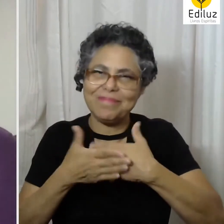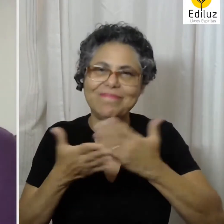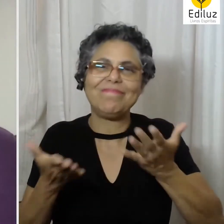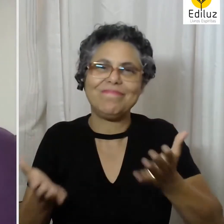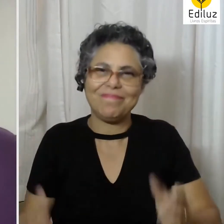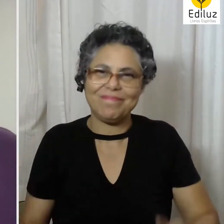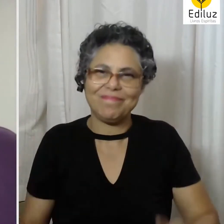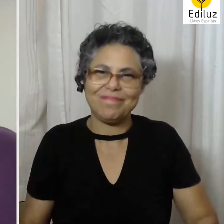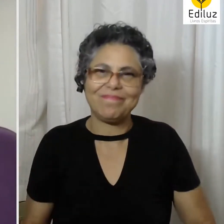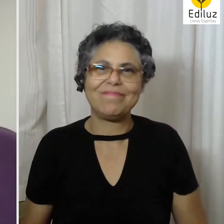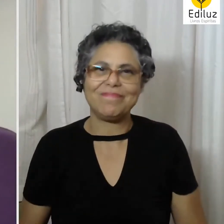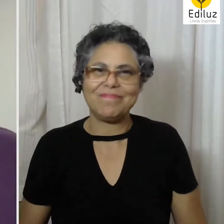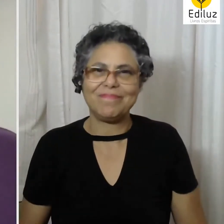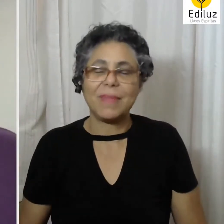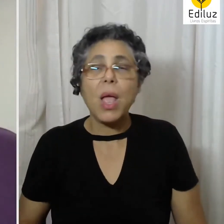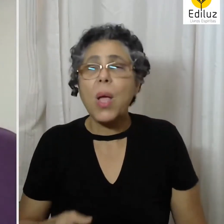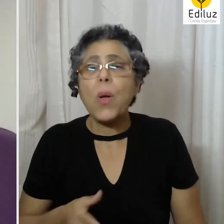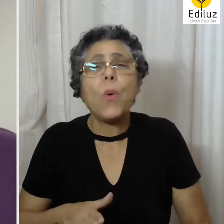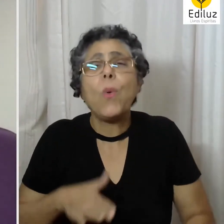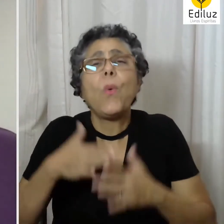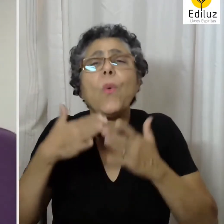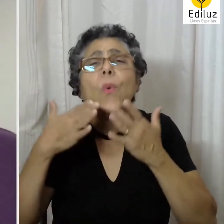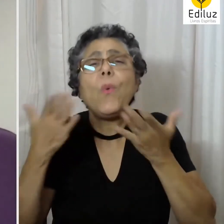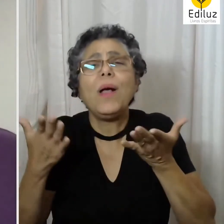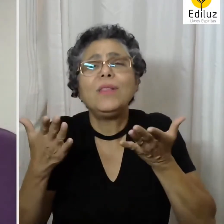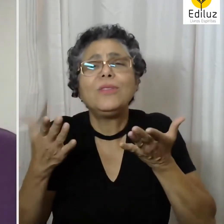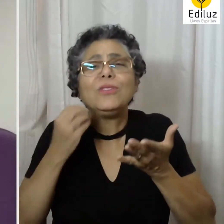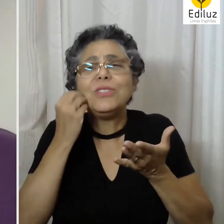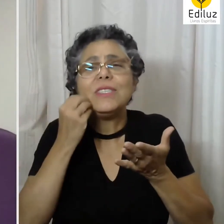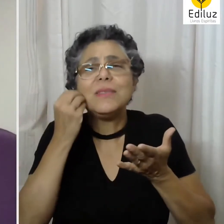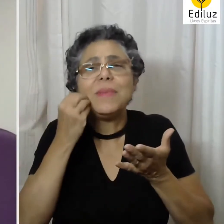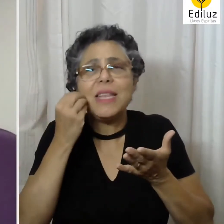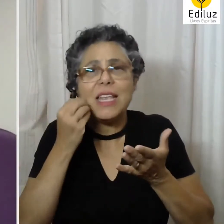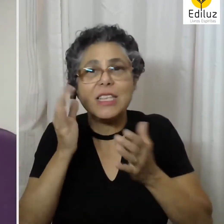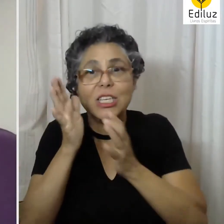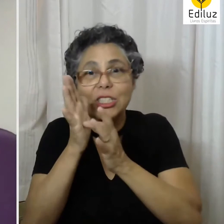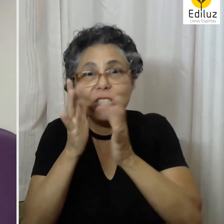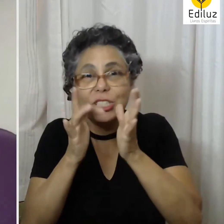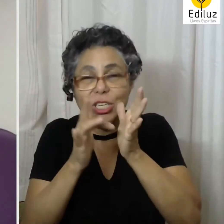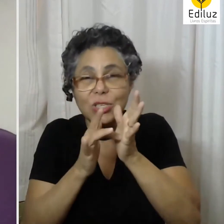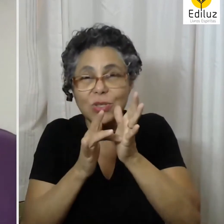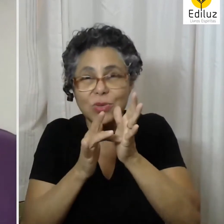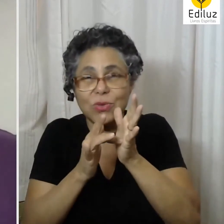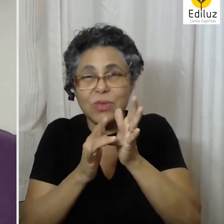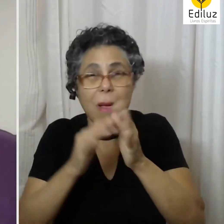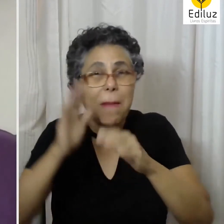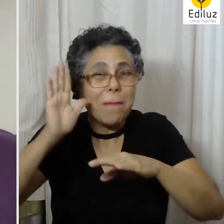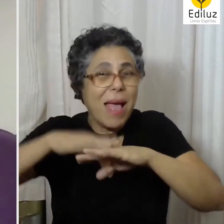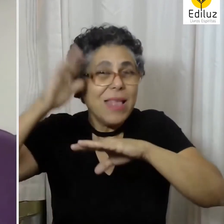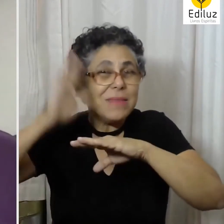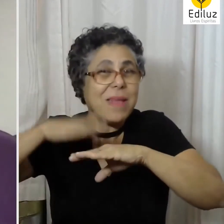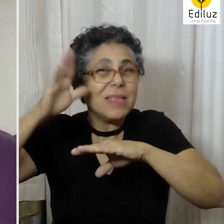O quanto de experiências vivenciadas por Jesus,